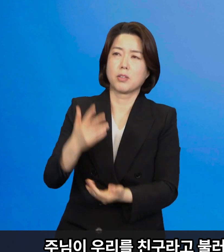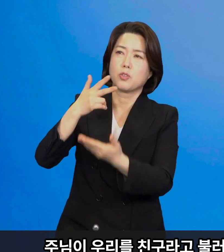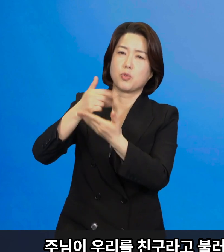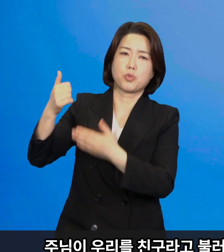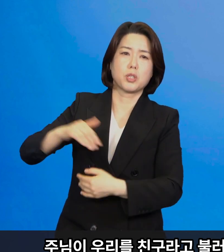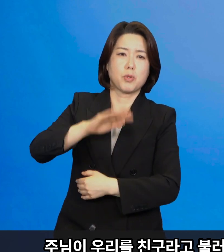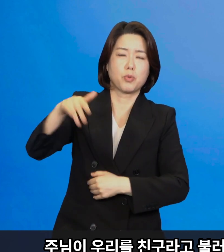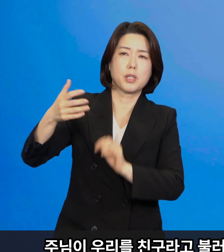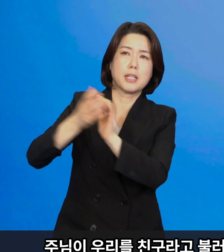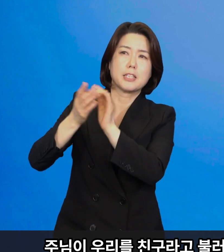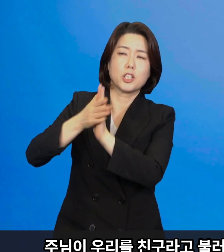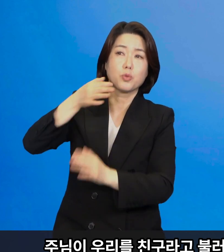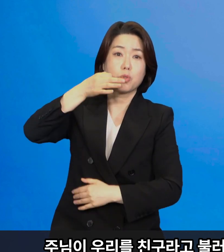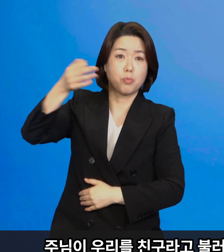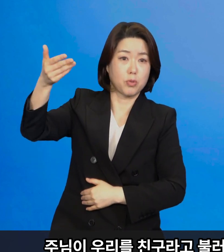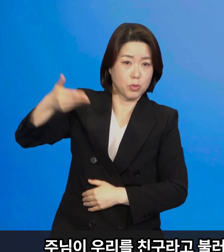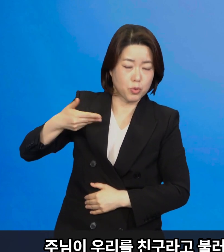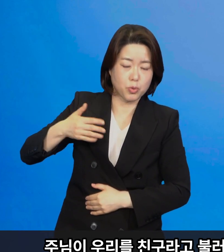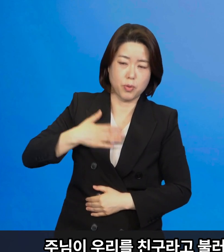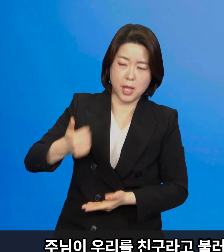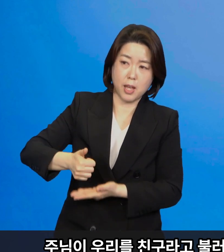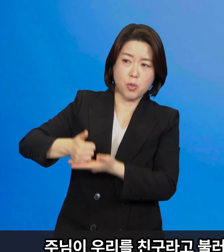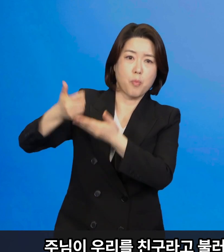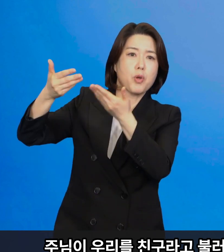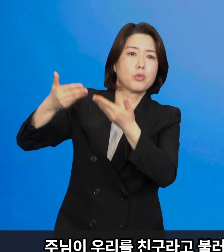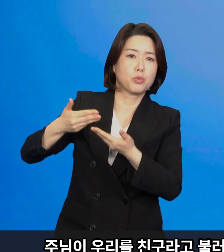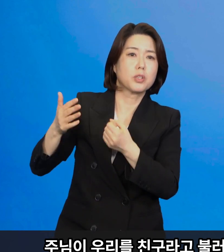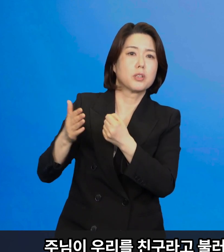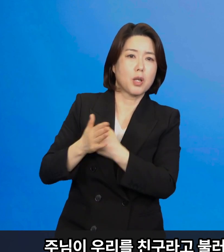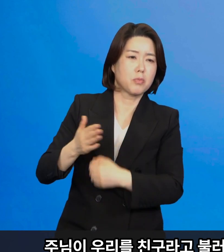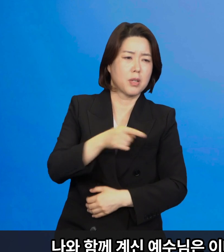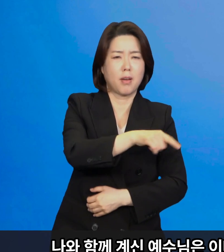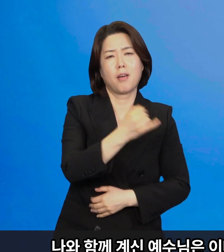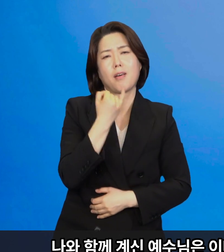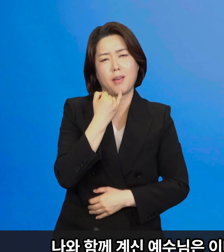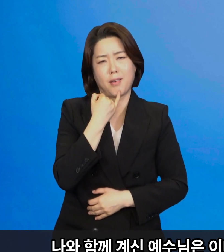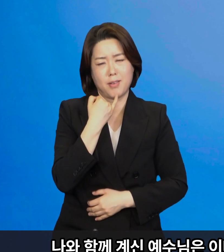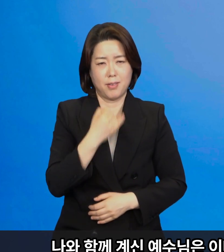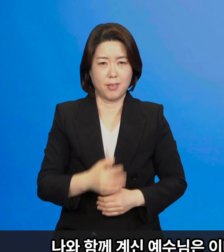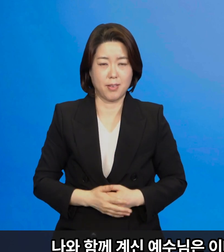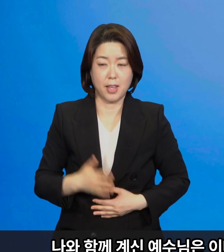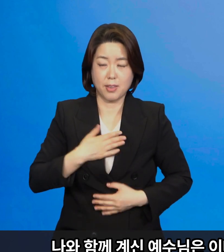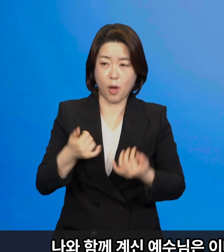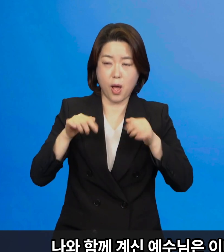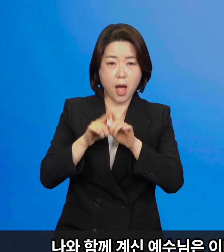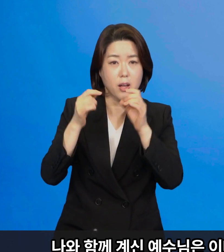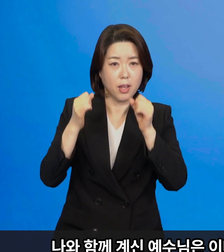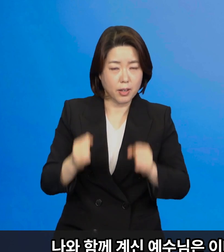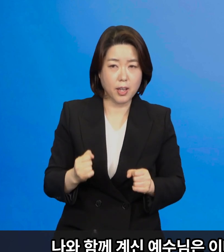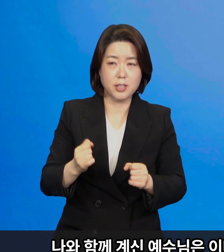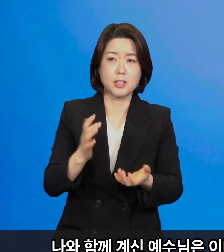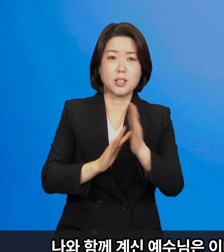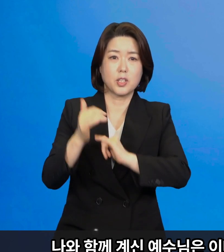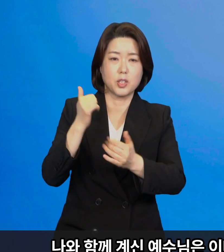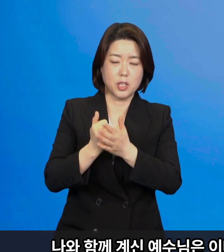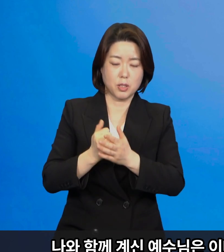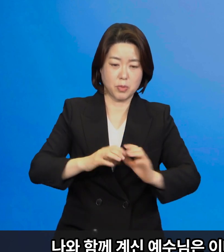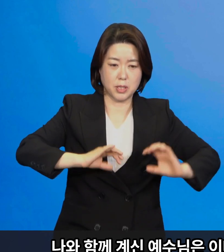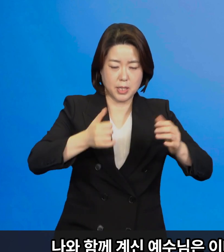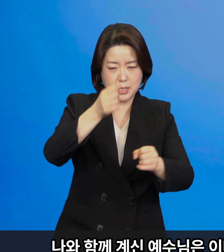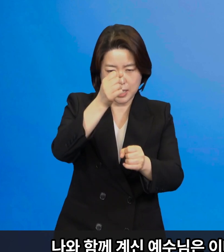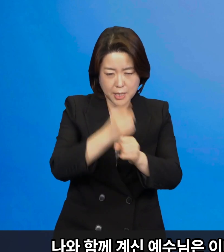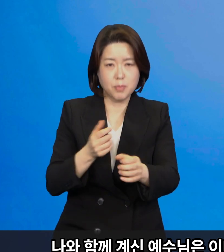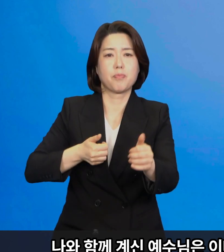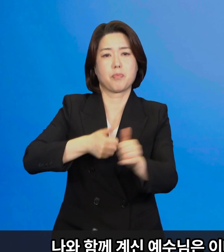우리를 친구라고 불러주시고 높여주시기 때문입니다. 나와 함께 계신 예수님은 이미 세상을 이기기